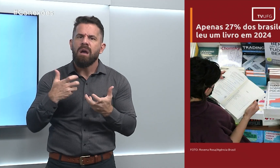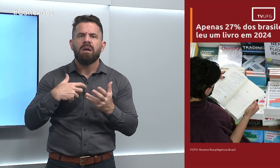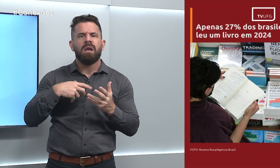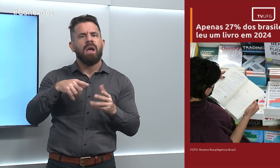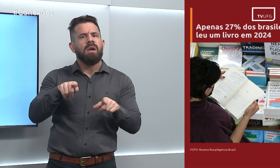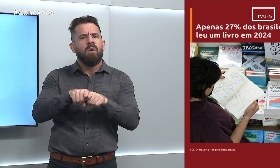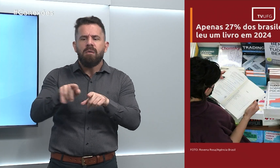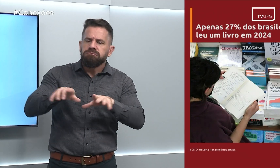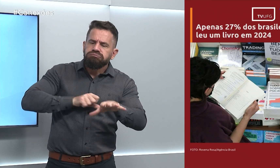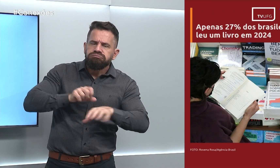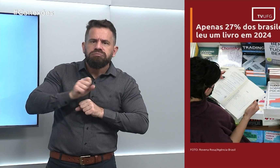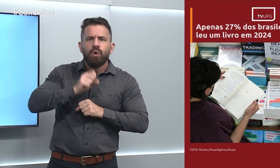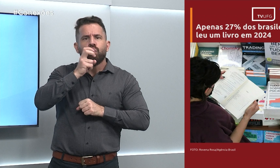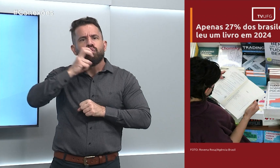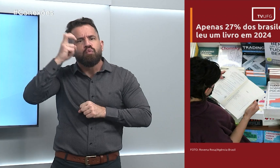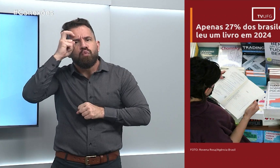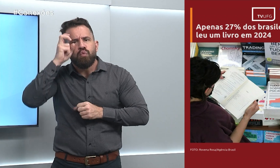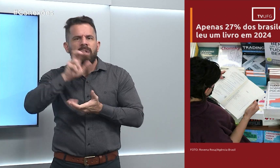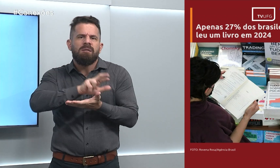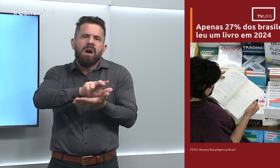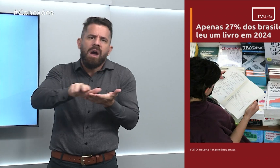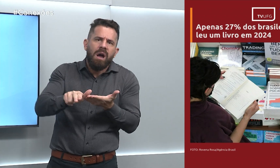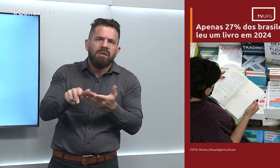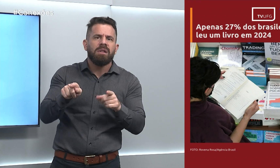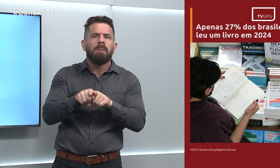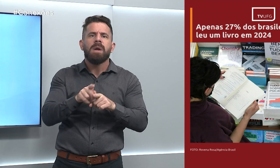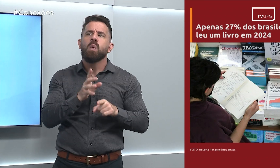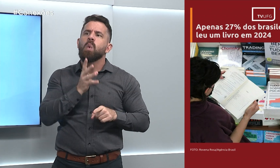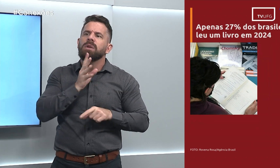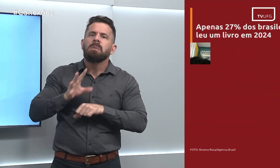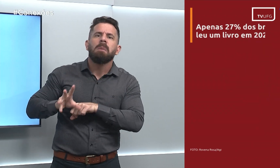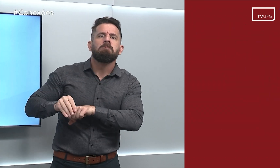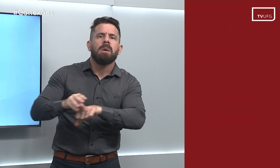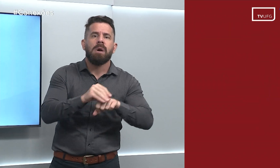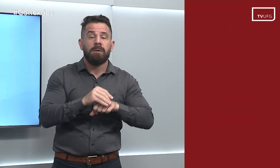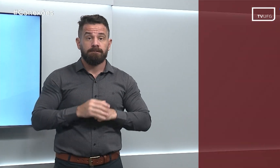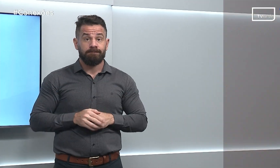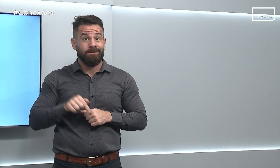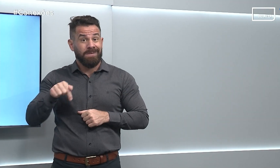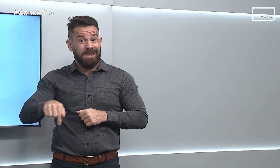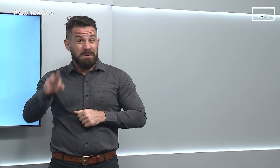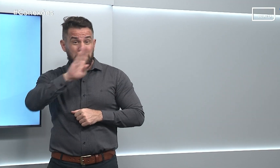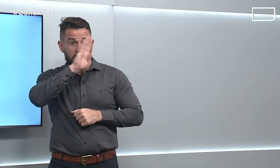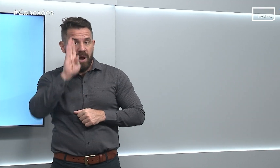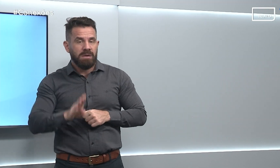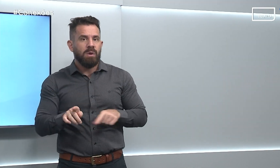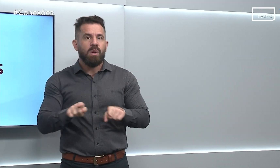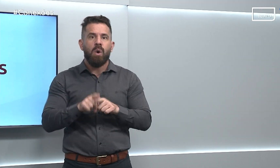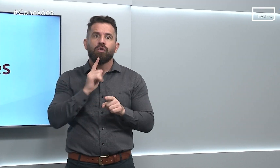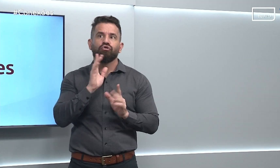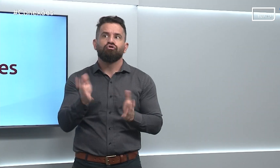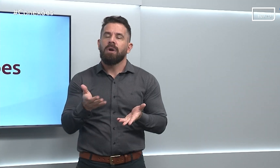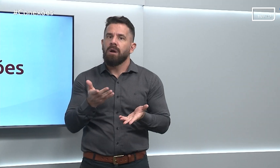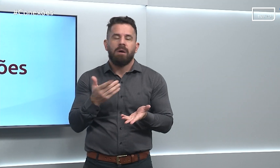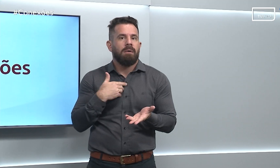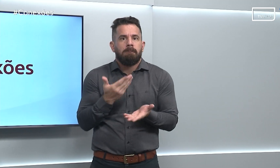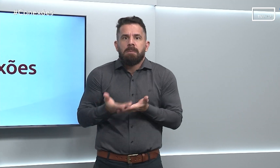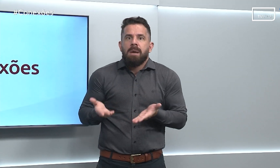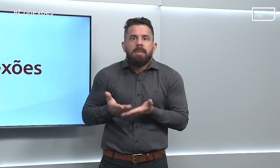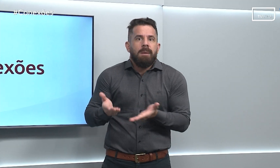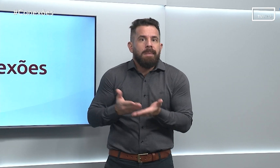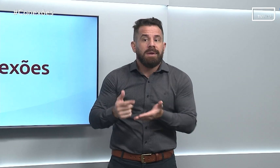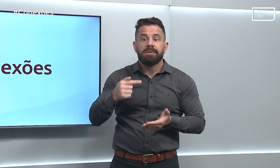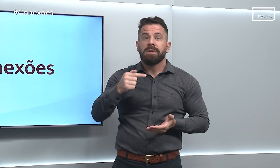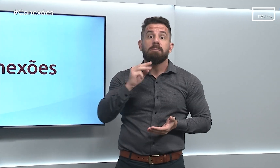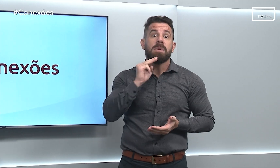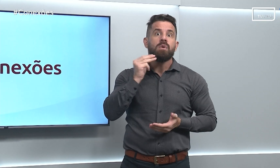cultural e conhecimentos gerais. Esse estudo indica que o Brasil perdeu, no prazo de 4 anos, cerca de 7 milhões de